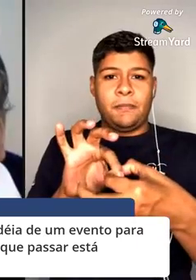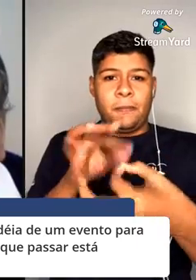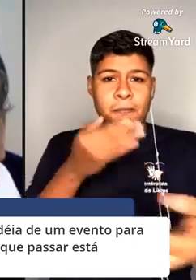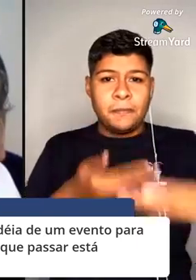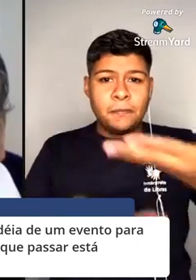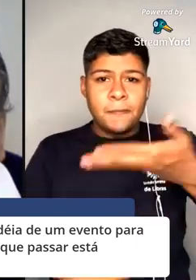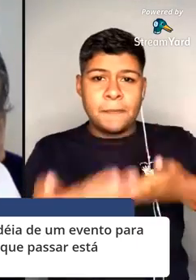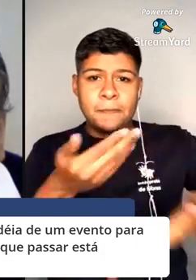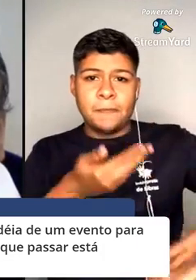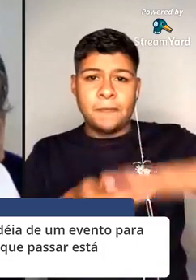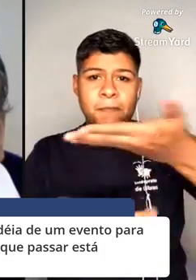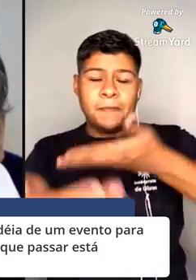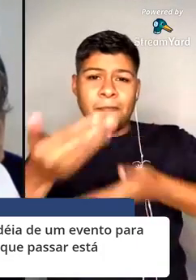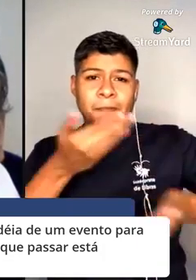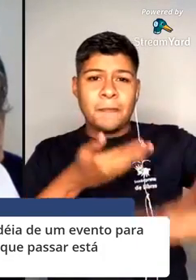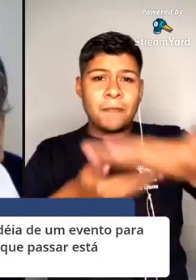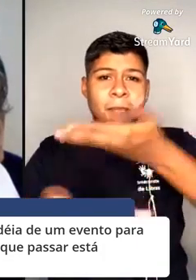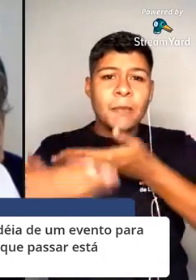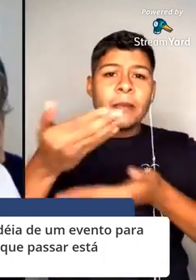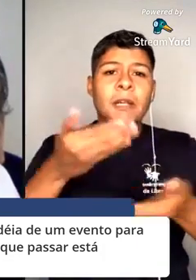estimativas, consolidando